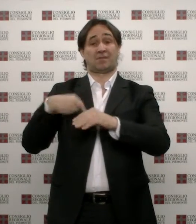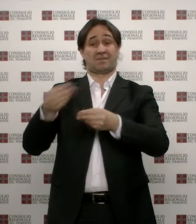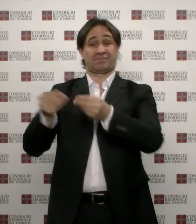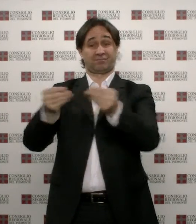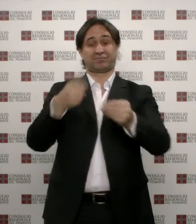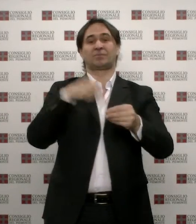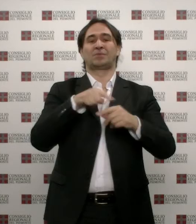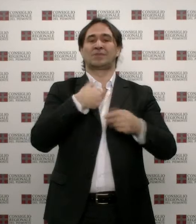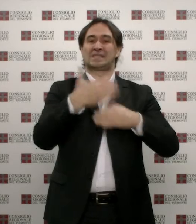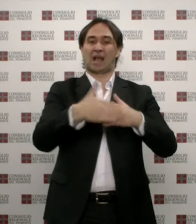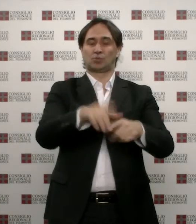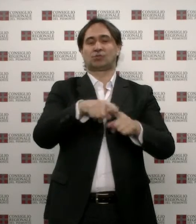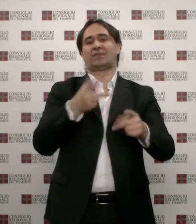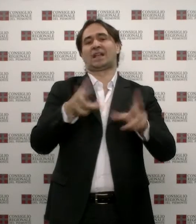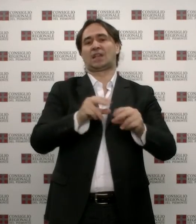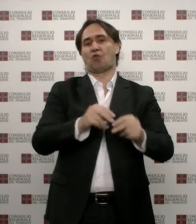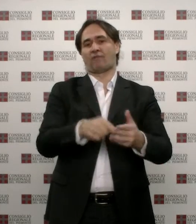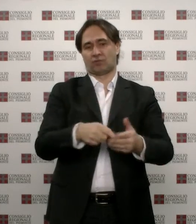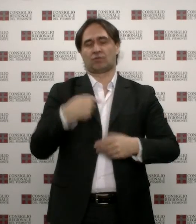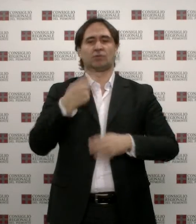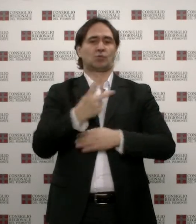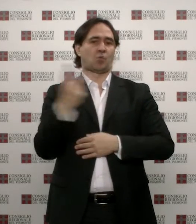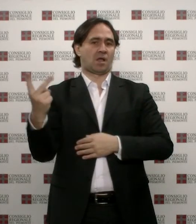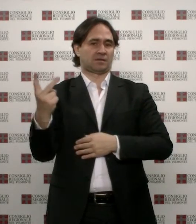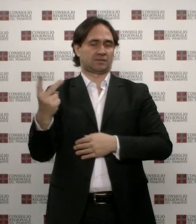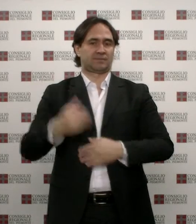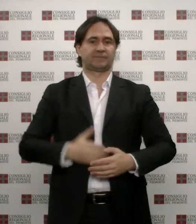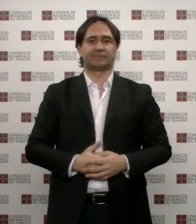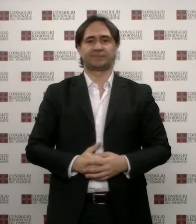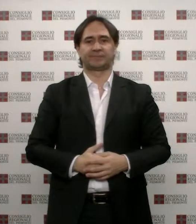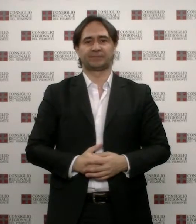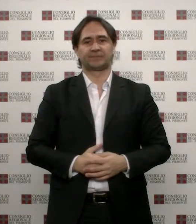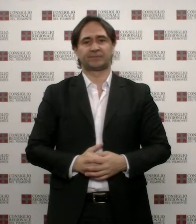già scadute, entrambe per un periodo di 2 anni.